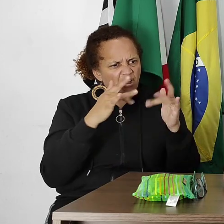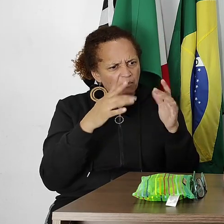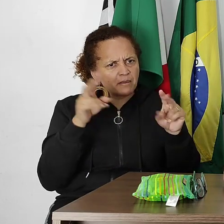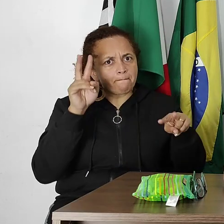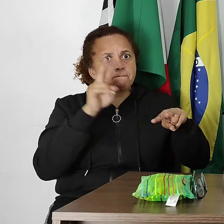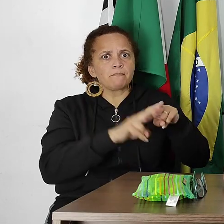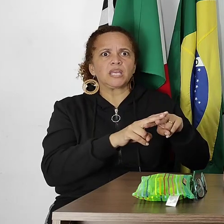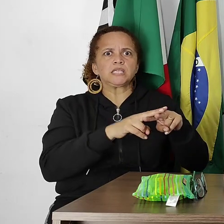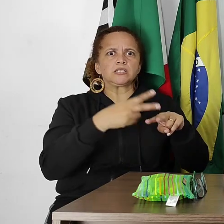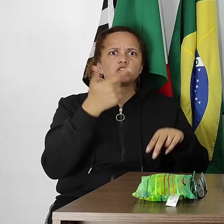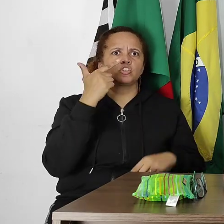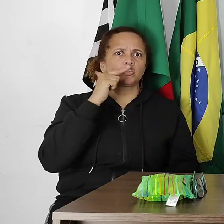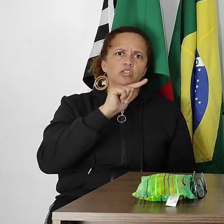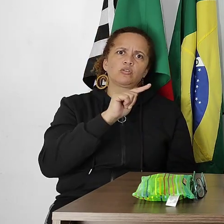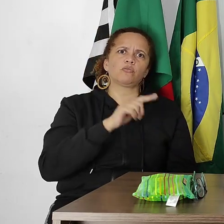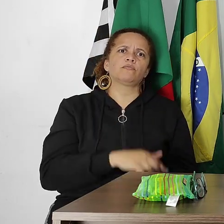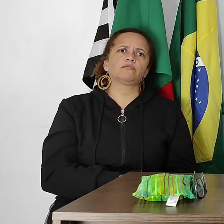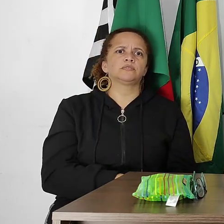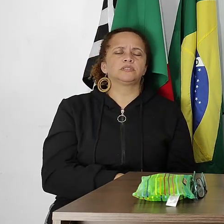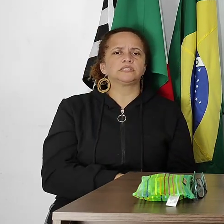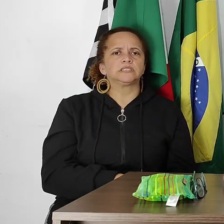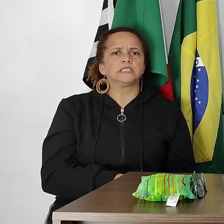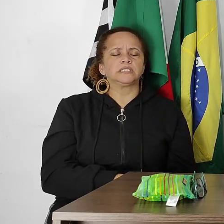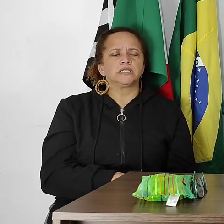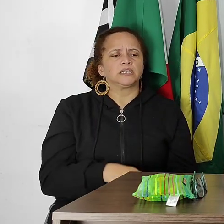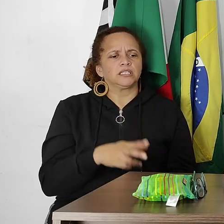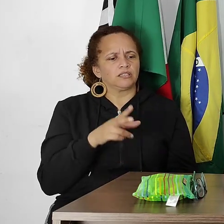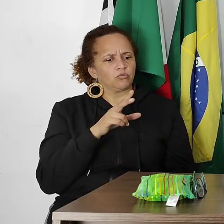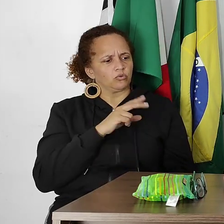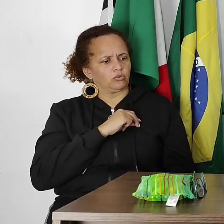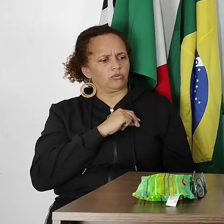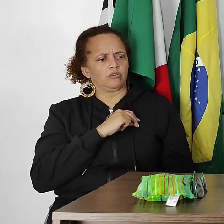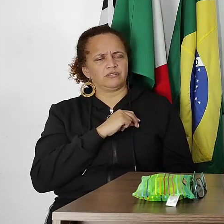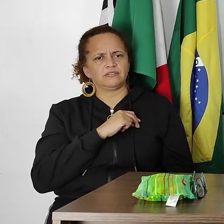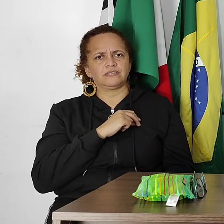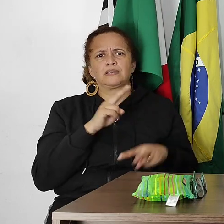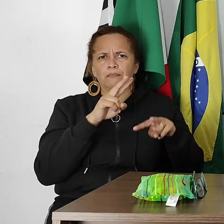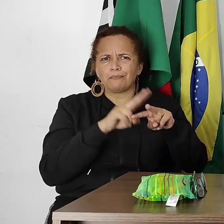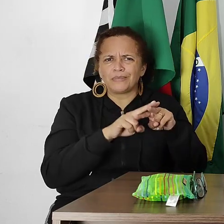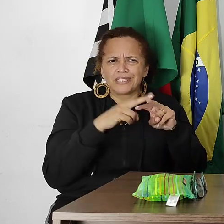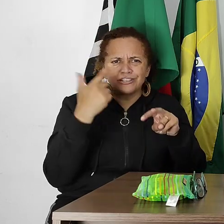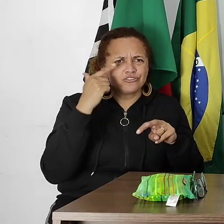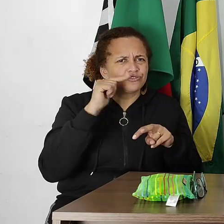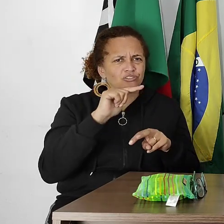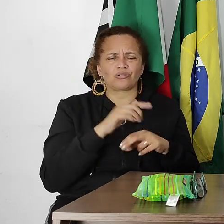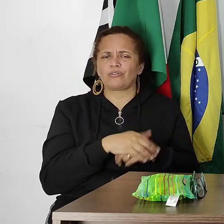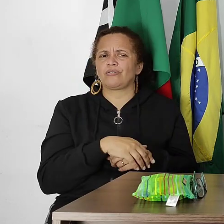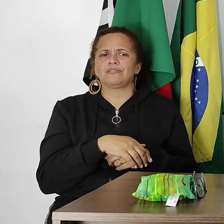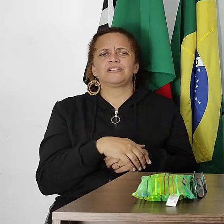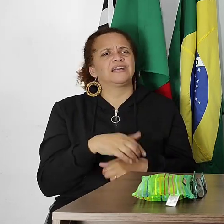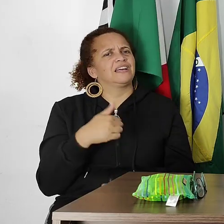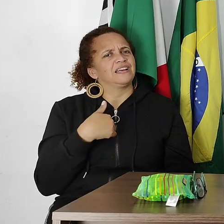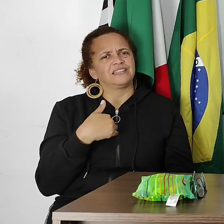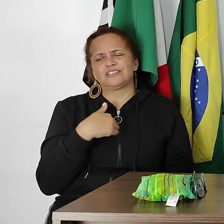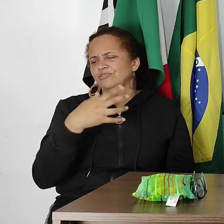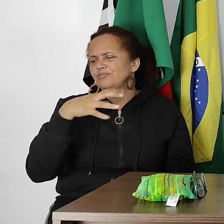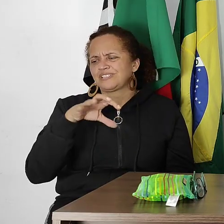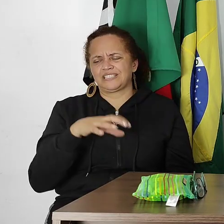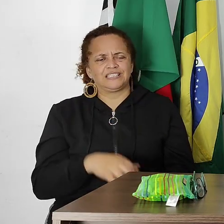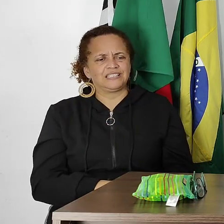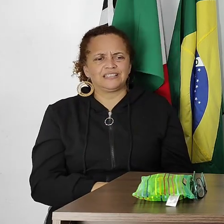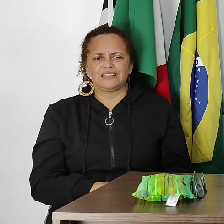aí eu falei, não, acho que eu não vou aguentar. E eu era